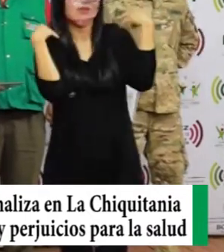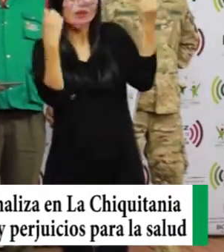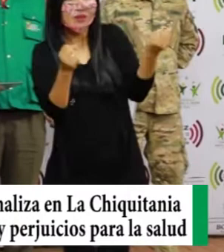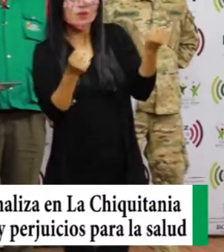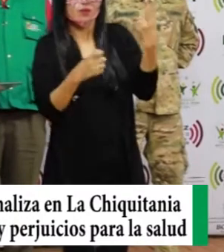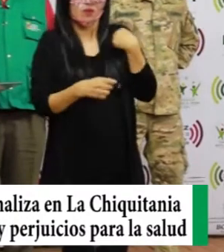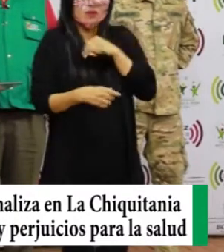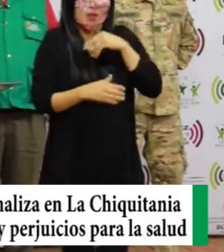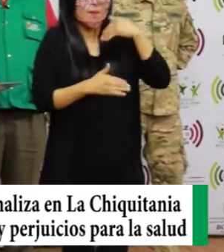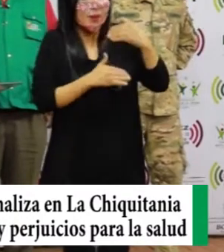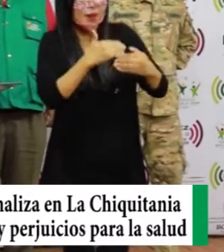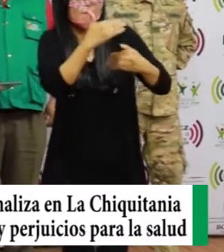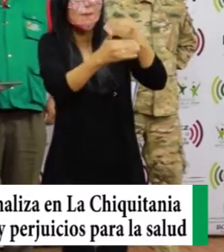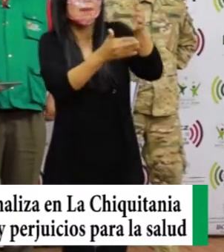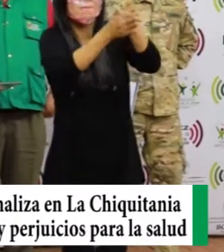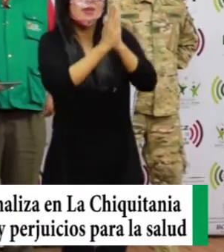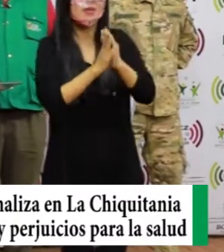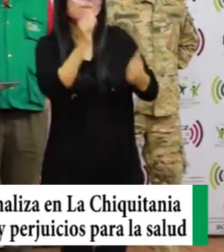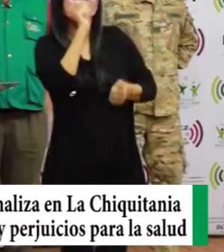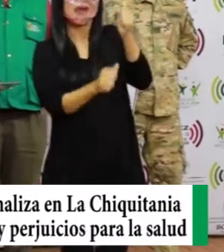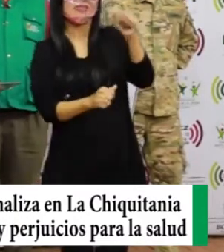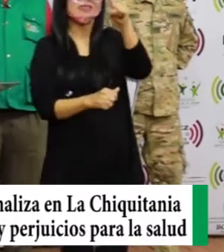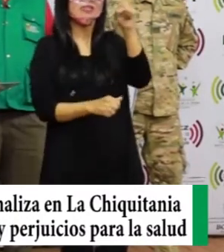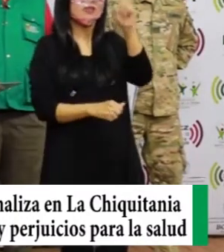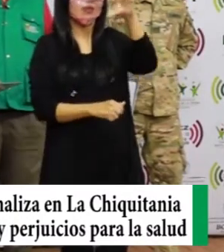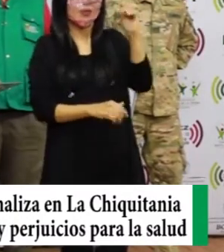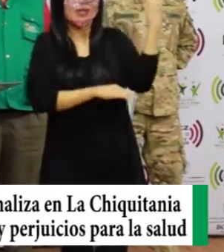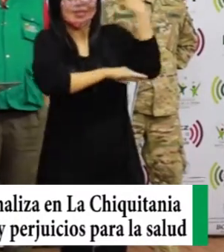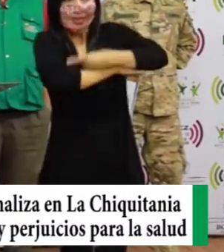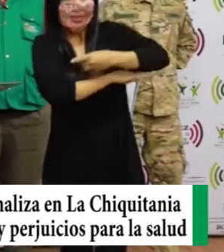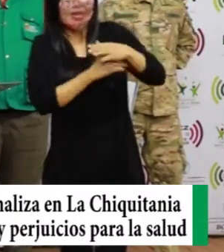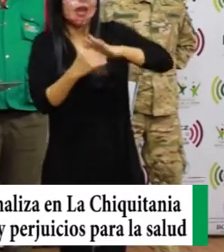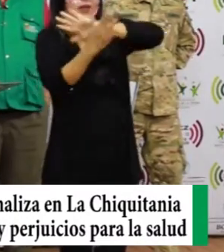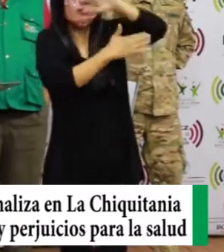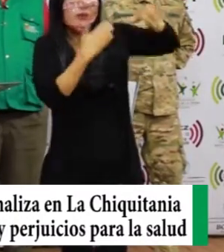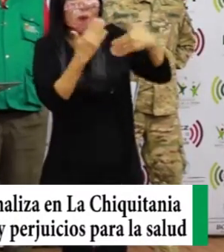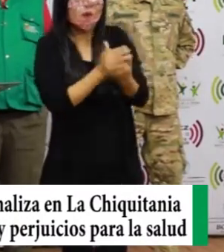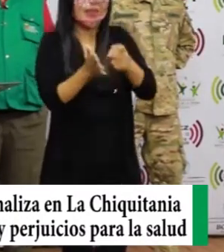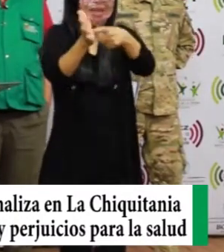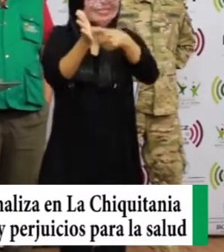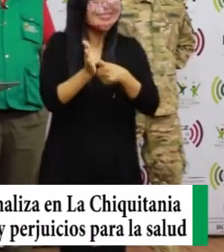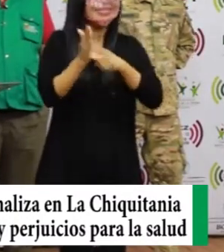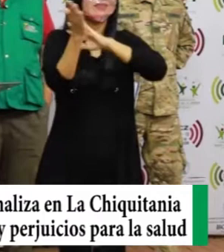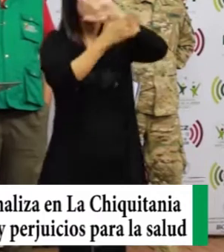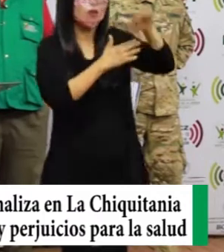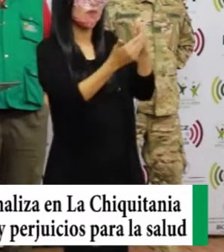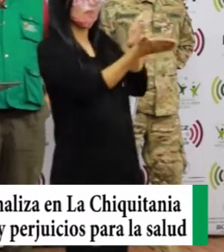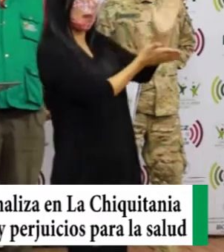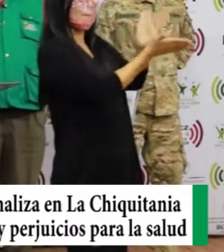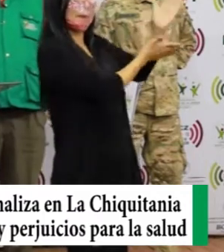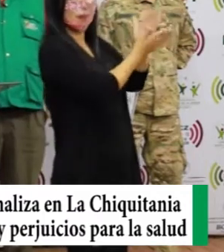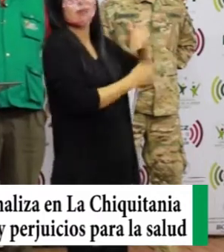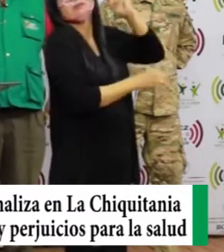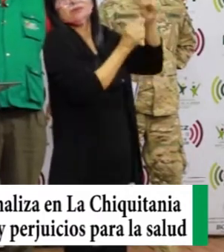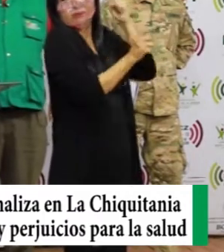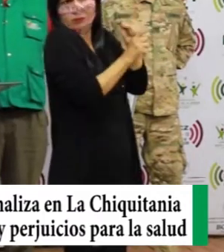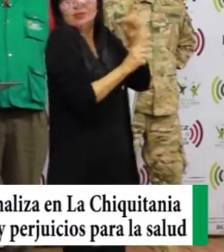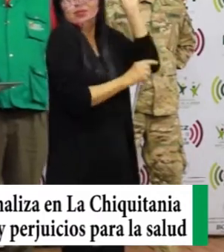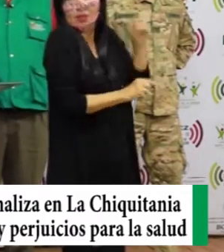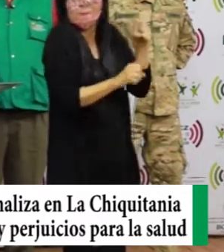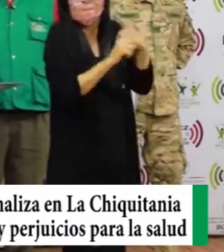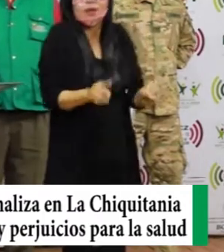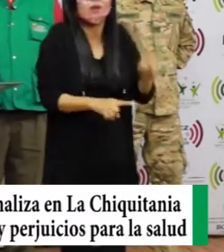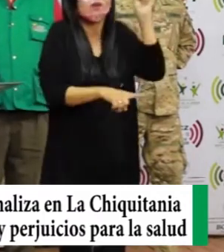que hemos venido pidiendo estos más de 150 días. Todas las demandas y todos los derechos pueden ser justos, pero